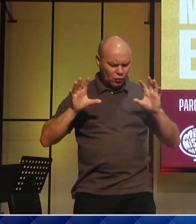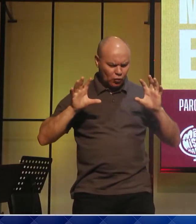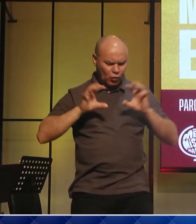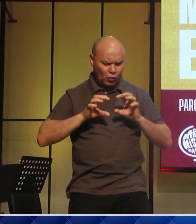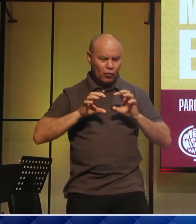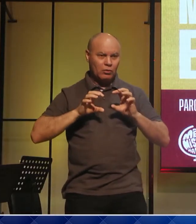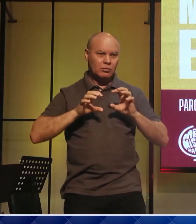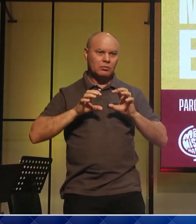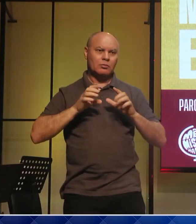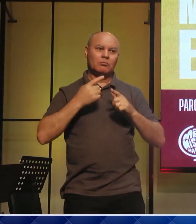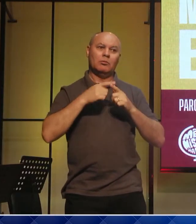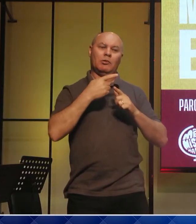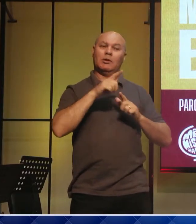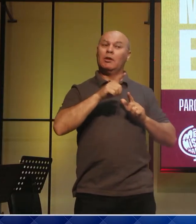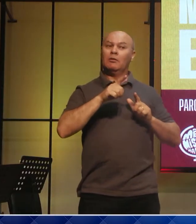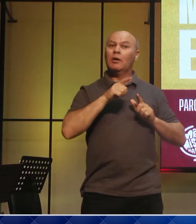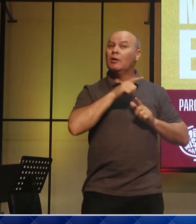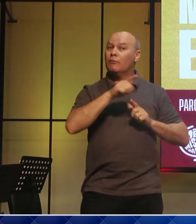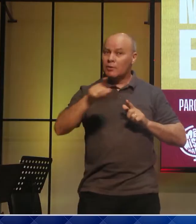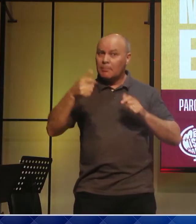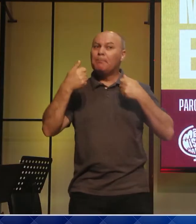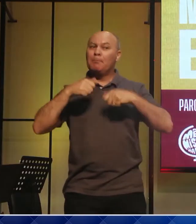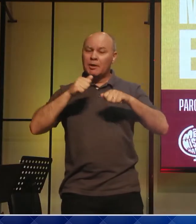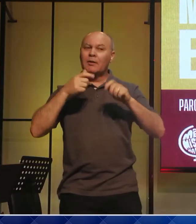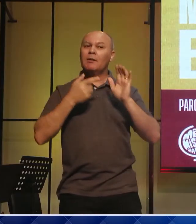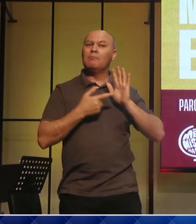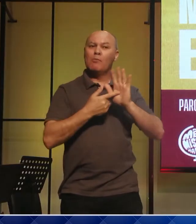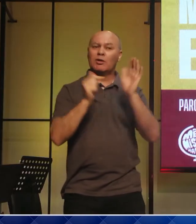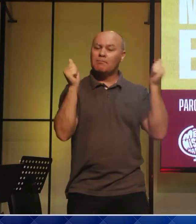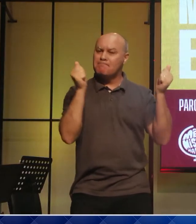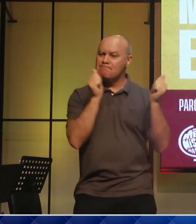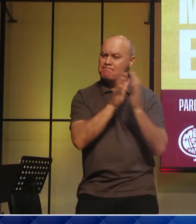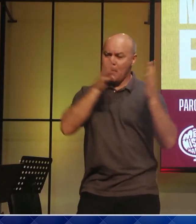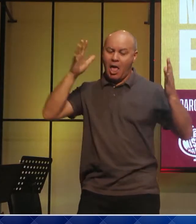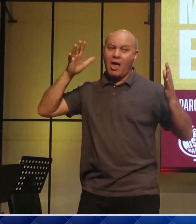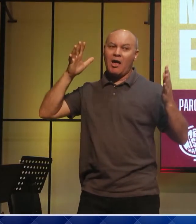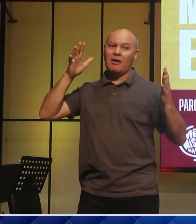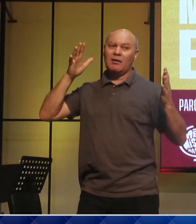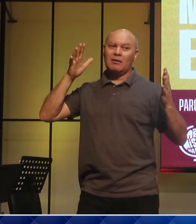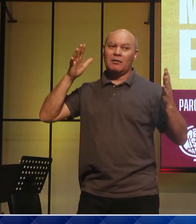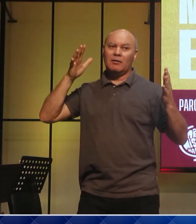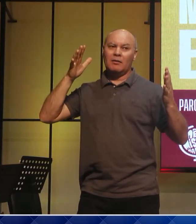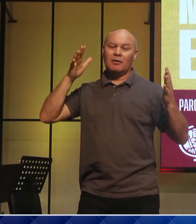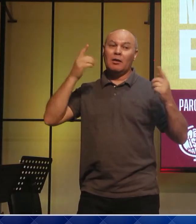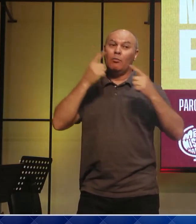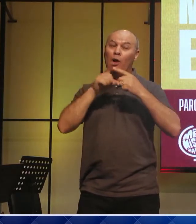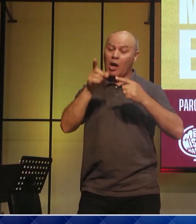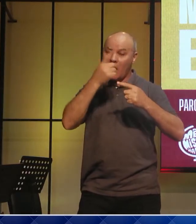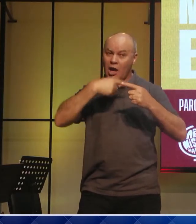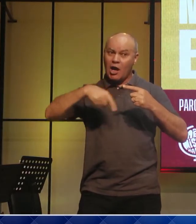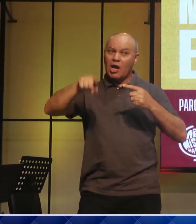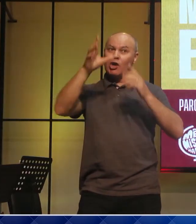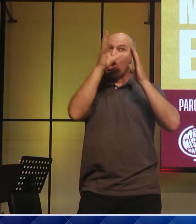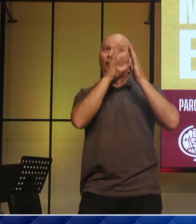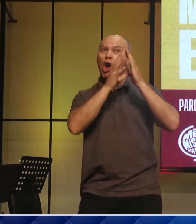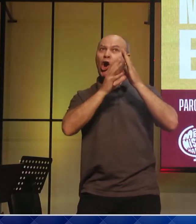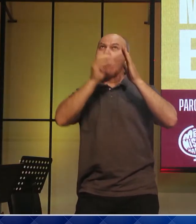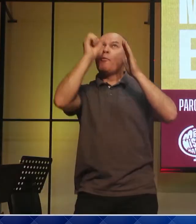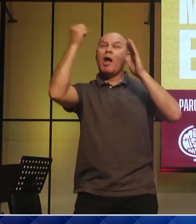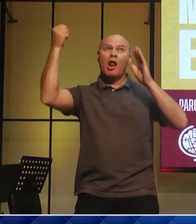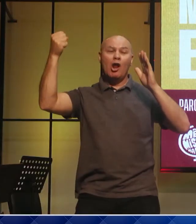Deus. Porque Ele quer que você brilhe. Porque eu e você somos a luz do mundo.